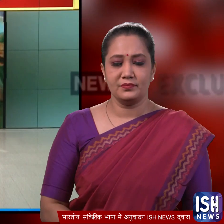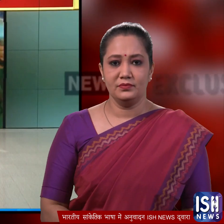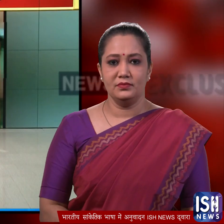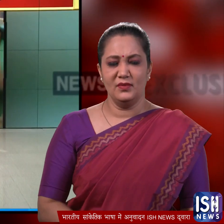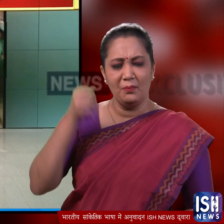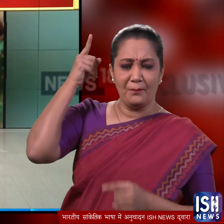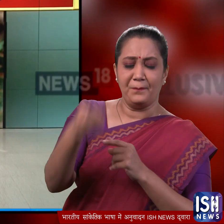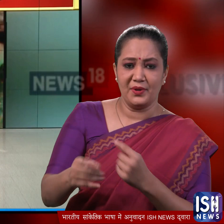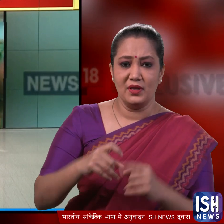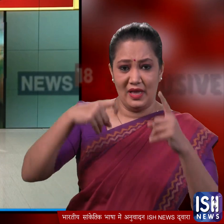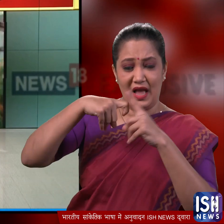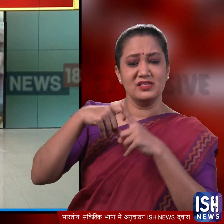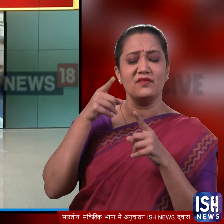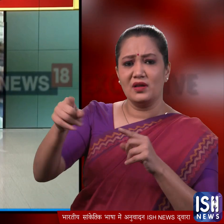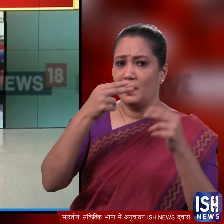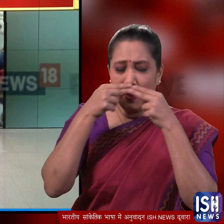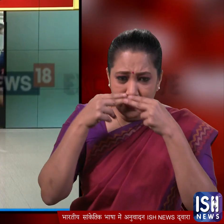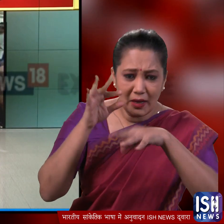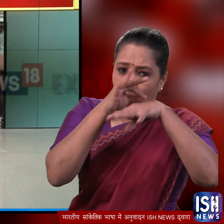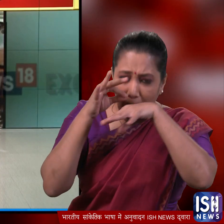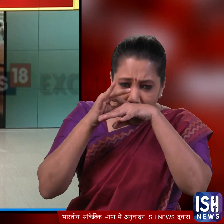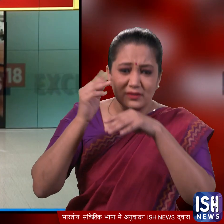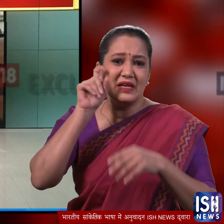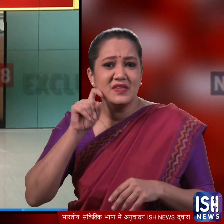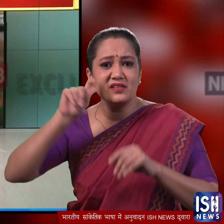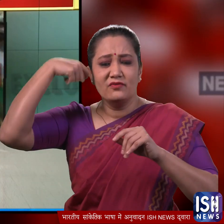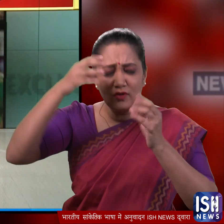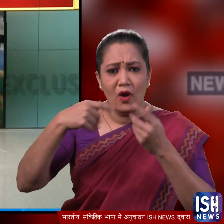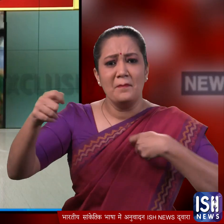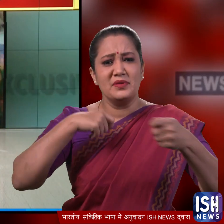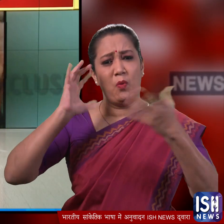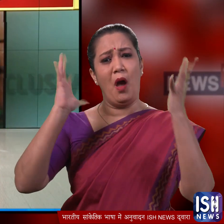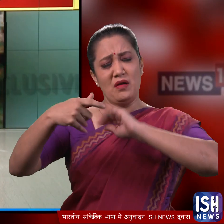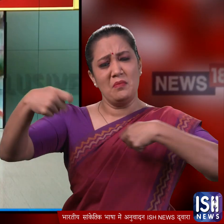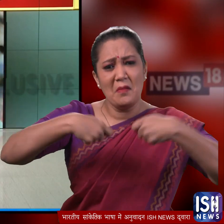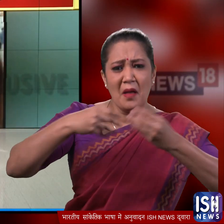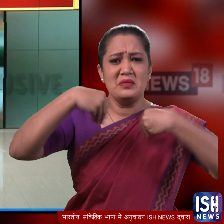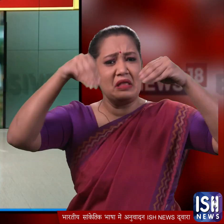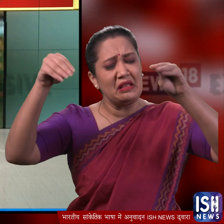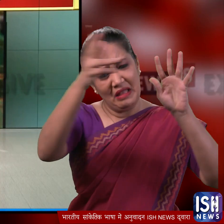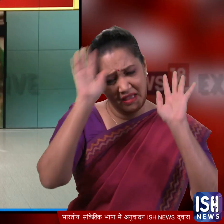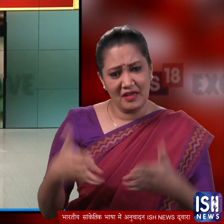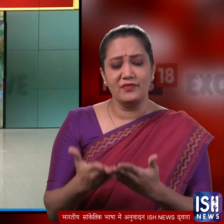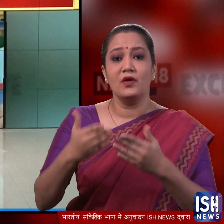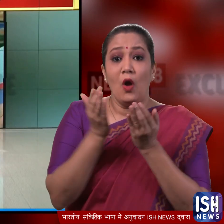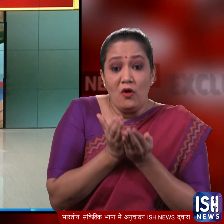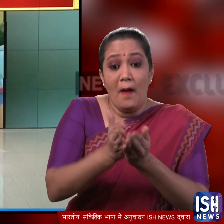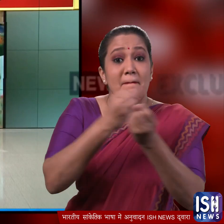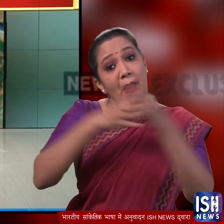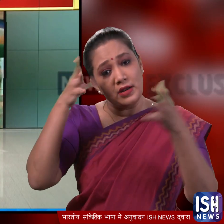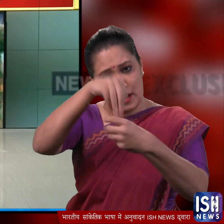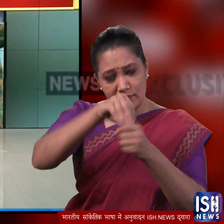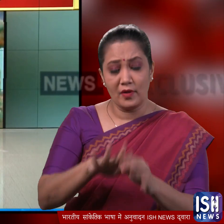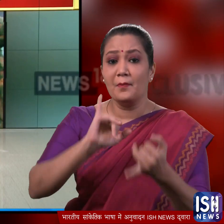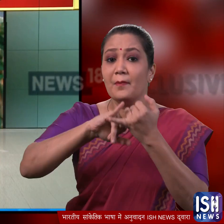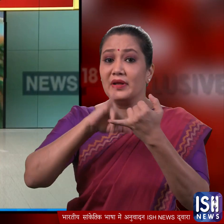नवाब मलिक ने आरोप लगाया कि काशिफ खान ड्रग्स और पोर्नोग्राफी का दुनिया भर में धंधा करते हैं और क्रूज पर हुई पार्टी में मौजूद भी थे,